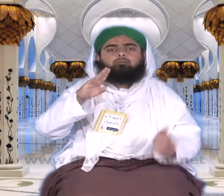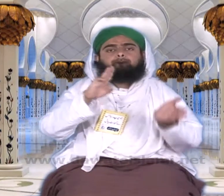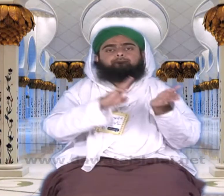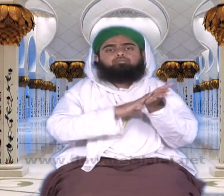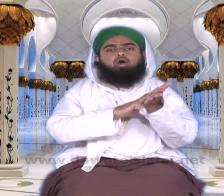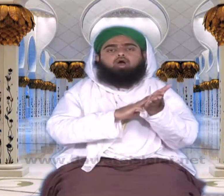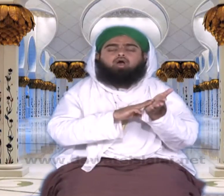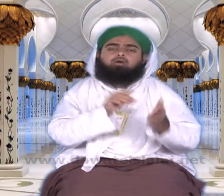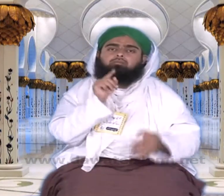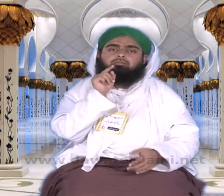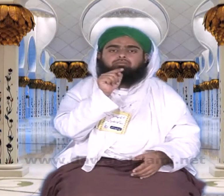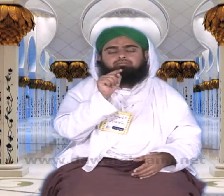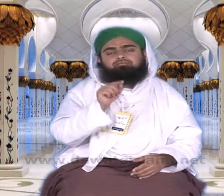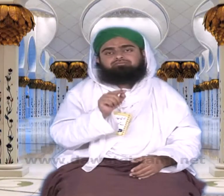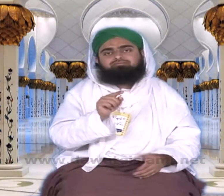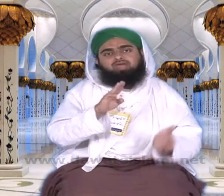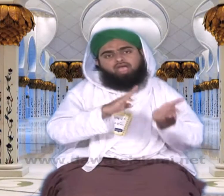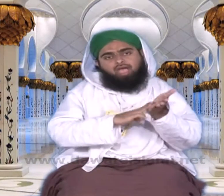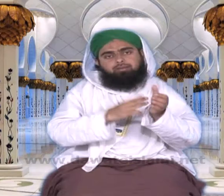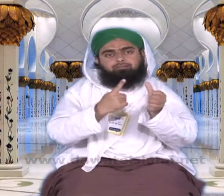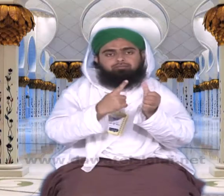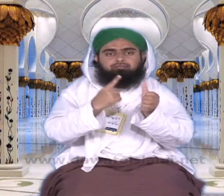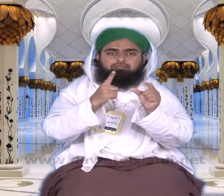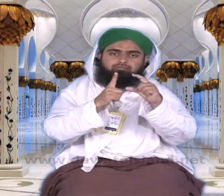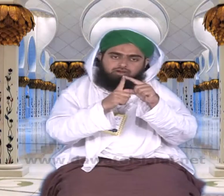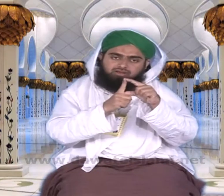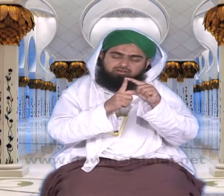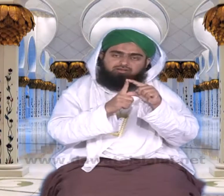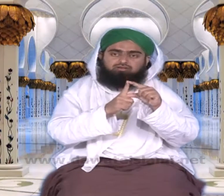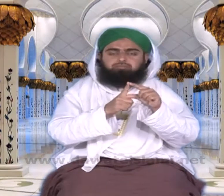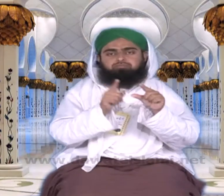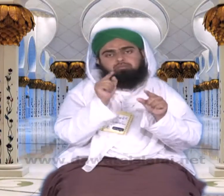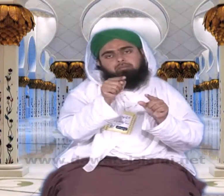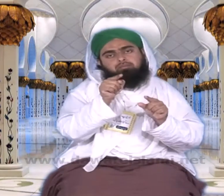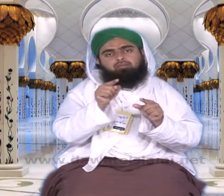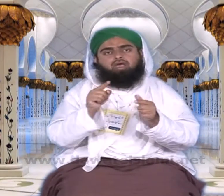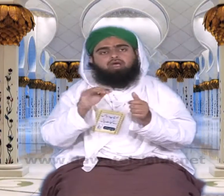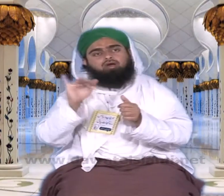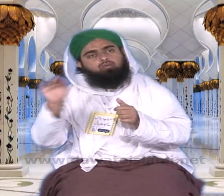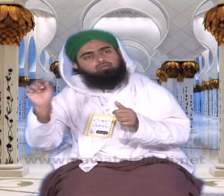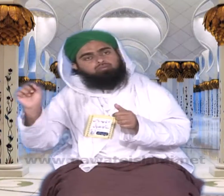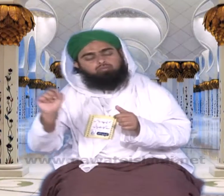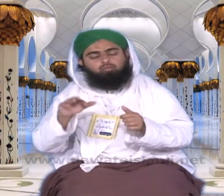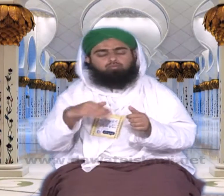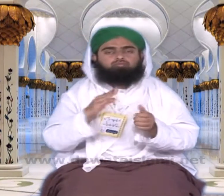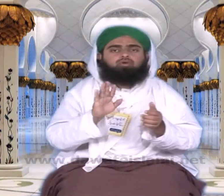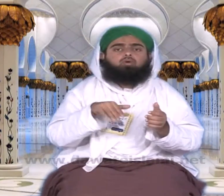لکھتے ہیں ایم علیہ اچھا جو زیادہ سخی ہوتا ہے وہ ایم ڈی کر دیتا ہے اچھا اور بھی زیادہ